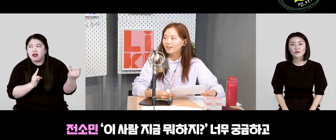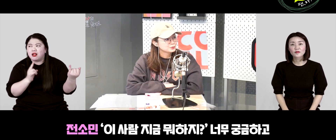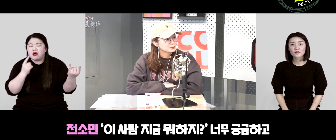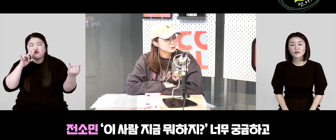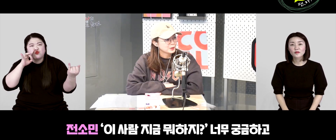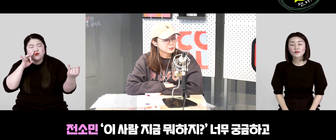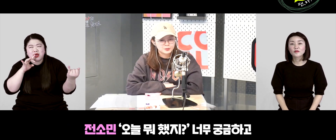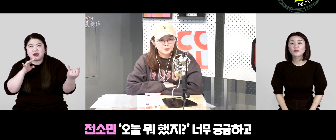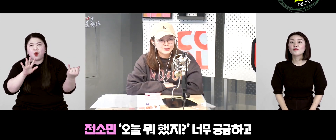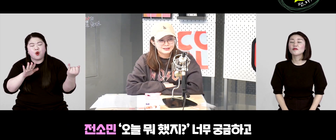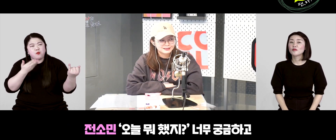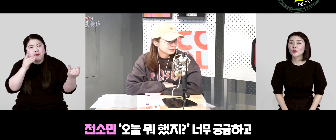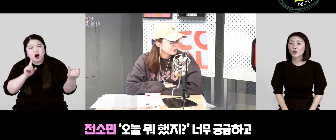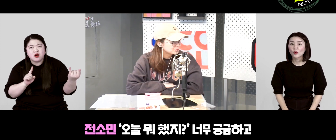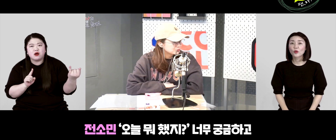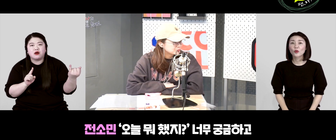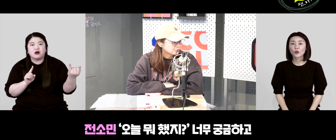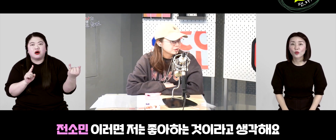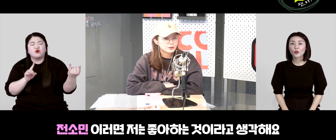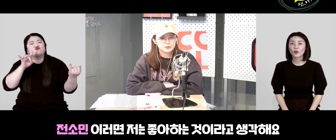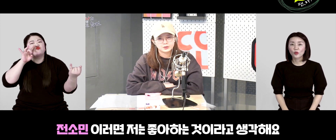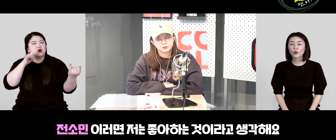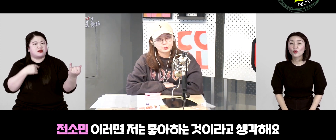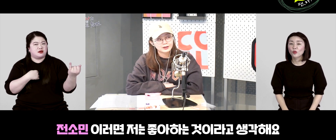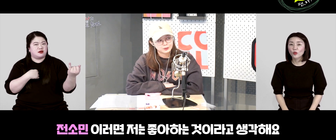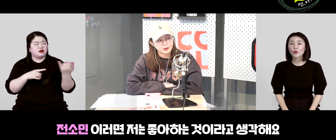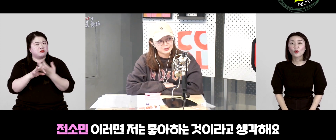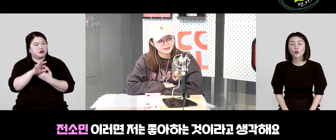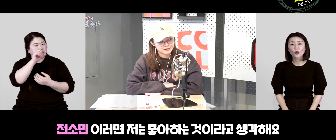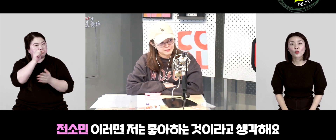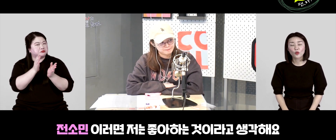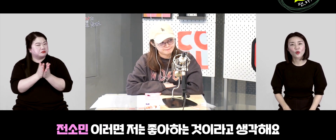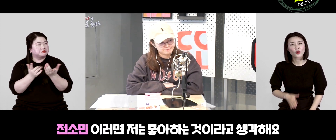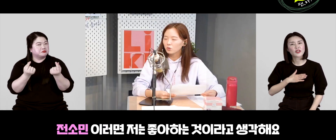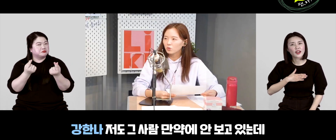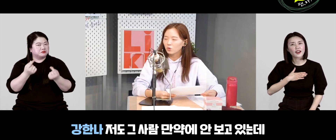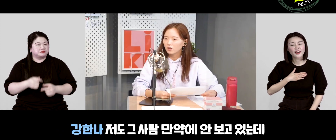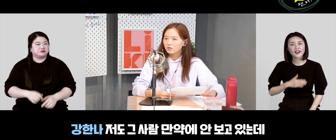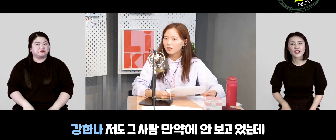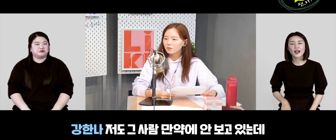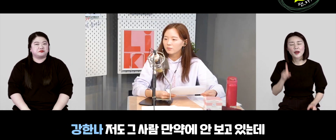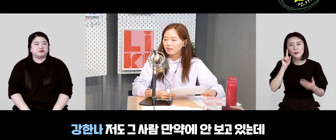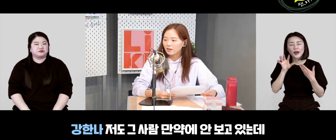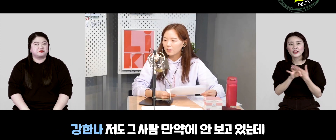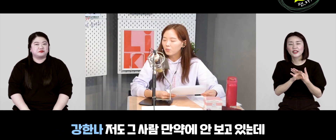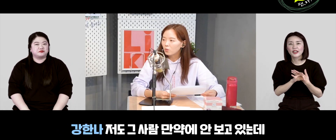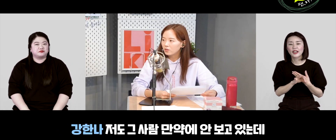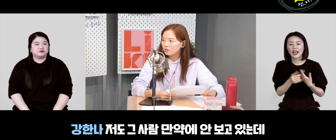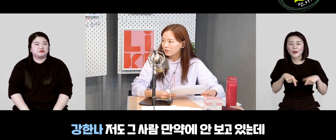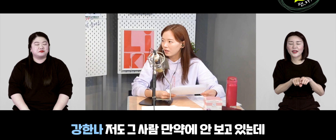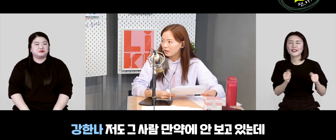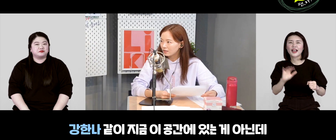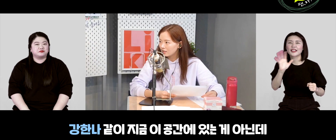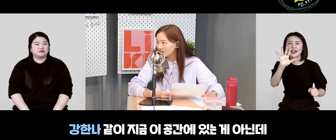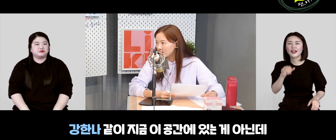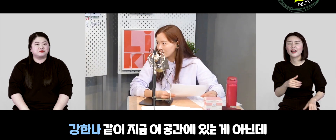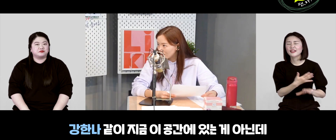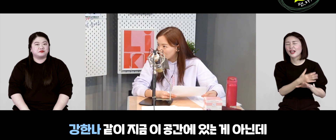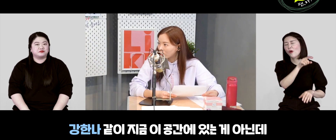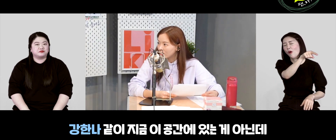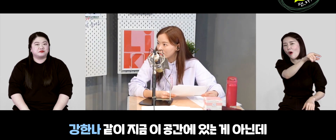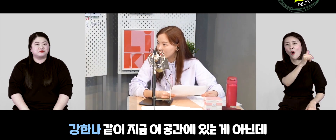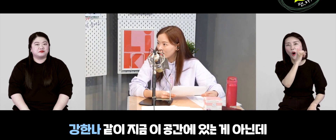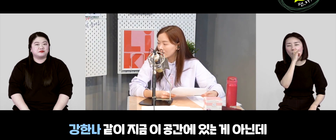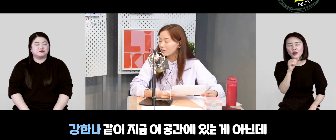하지? 너무 궁금하고 오늘 뭐 했지? 너무 궁금하고 이러면 저는 좋아하는 거라고 생각해요. 저도 그 사람은 만약에 안 보고 있는데 같이 지금